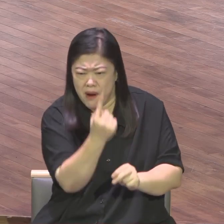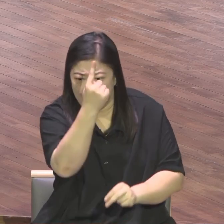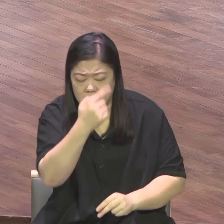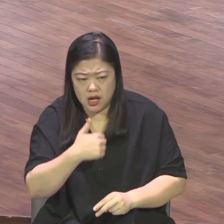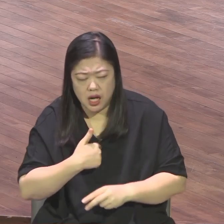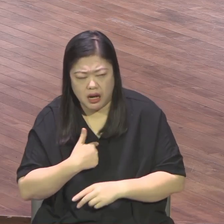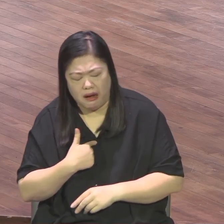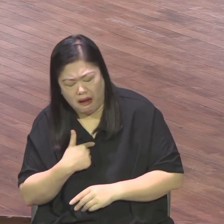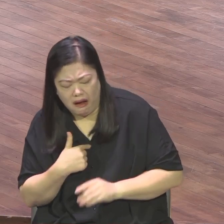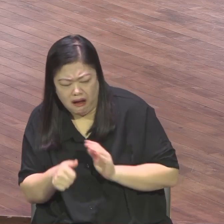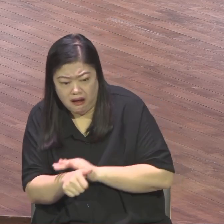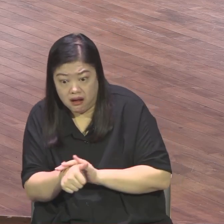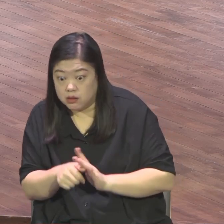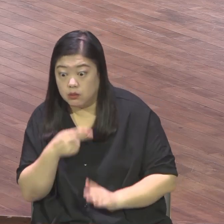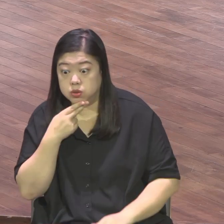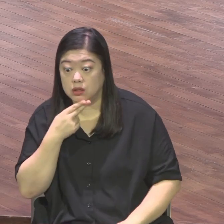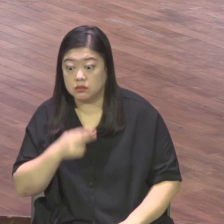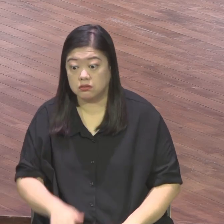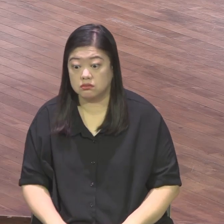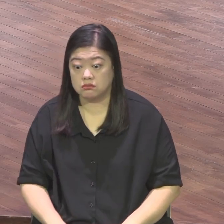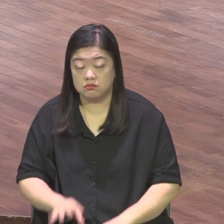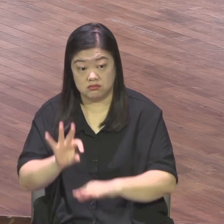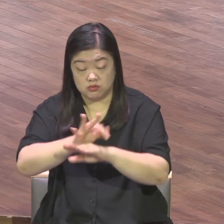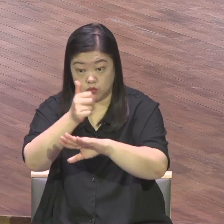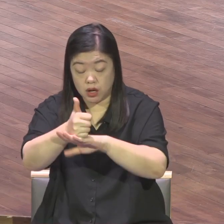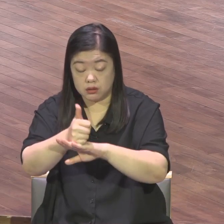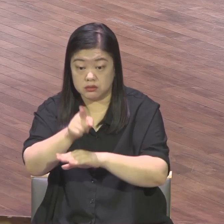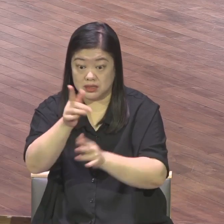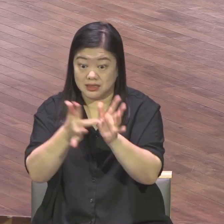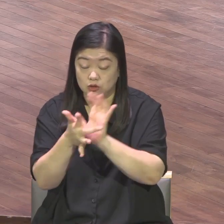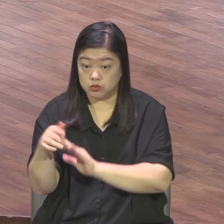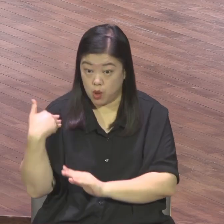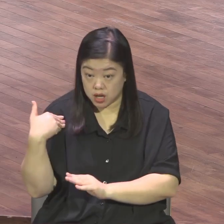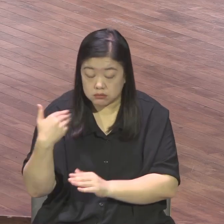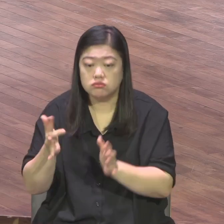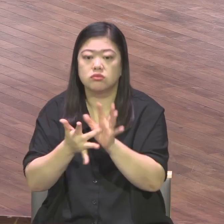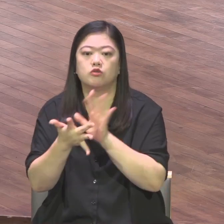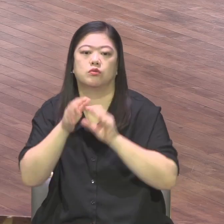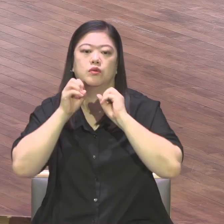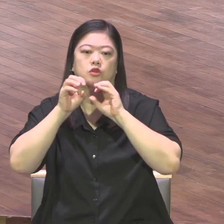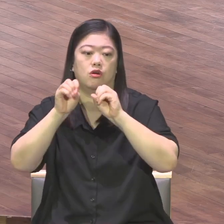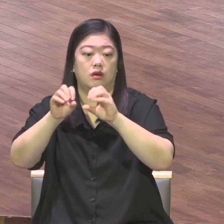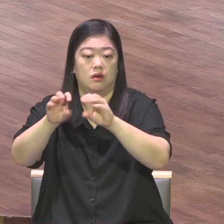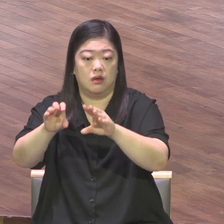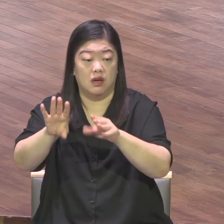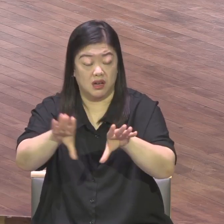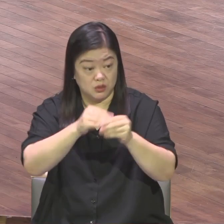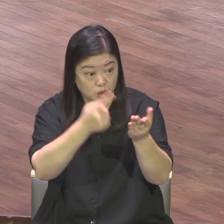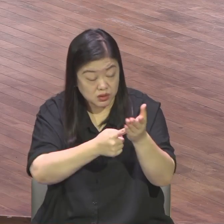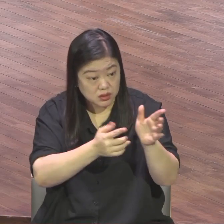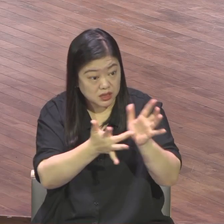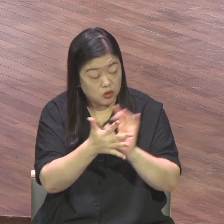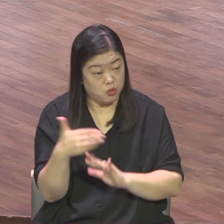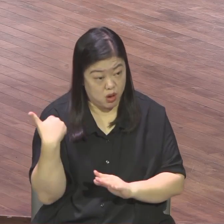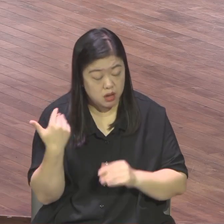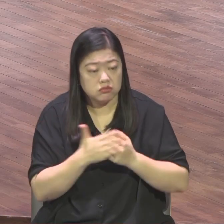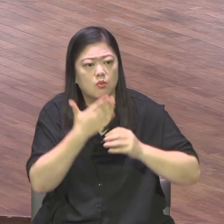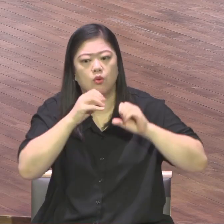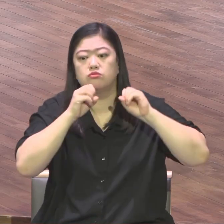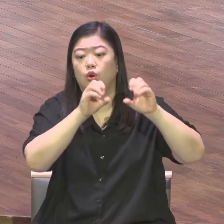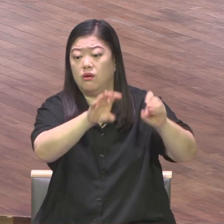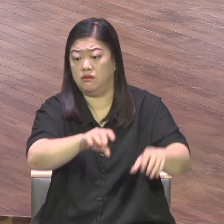총독과 아그리파 왕 앞에서도 담대히 복음을 증거합니다. 얼마나 그 복음이 확실했던지